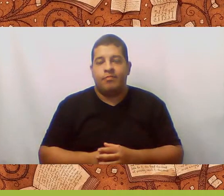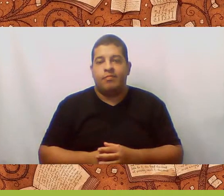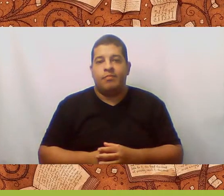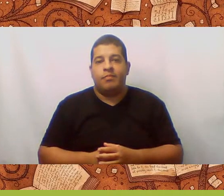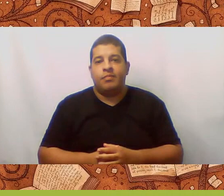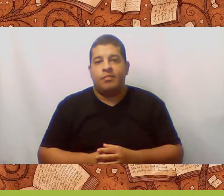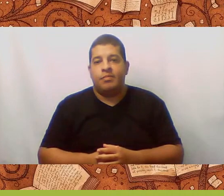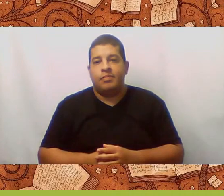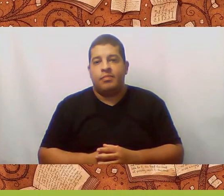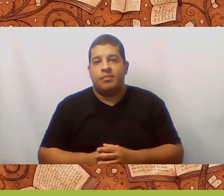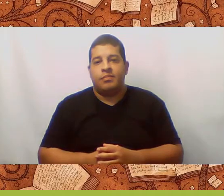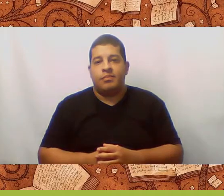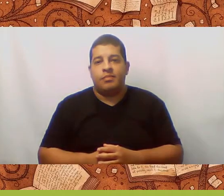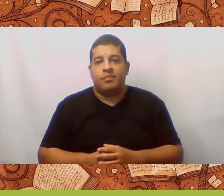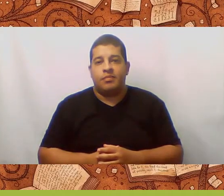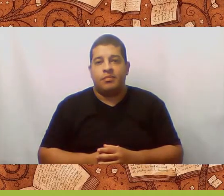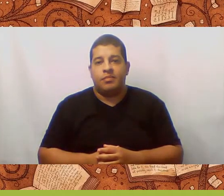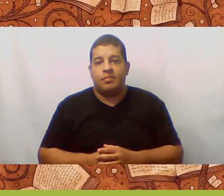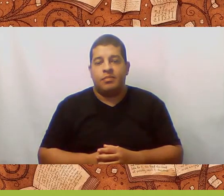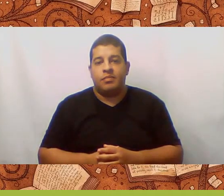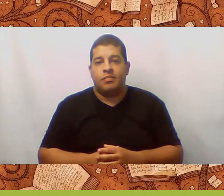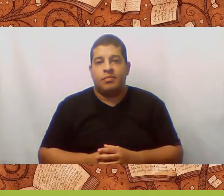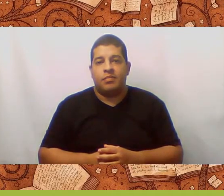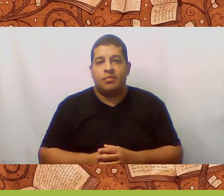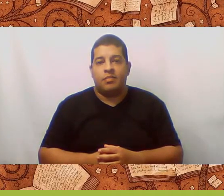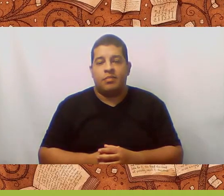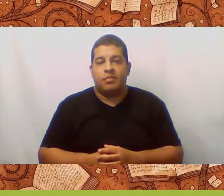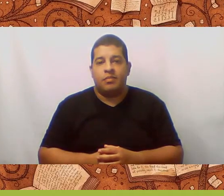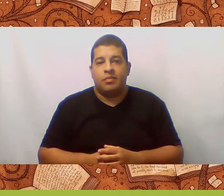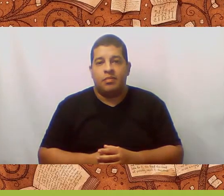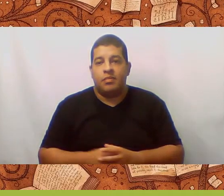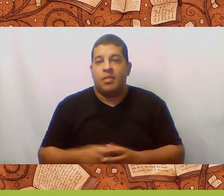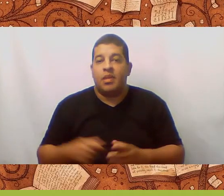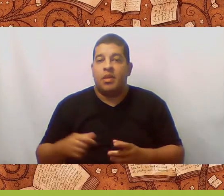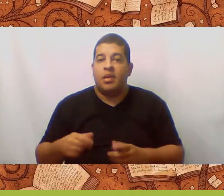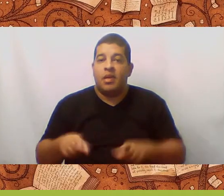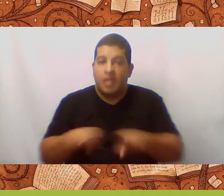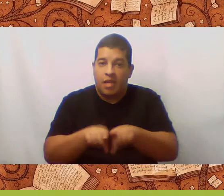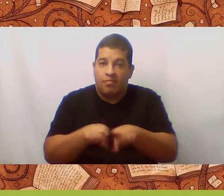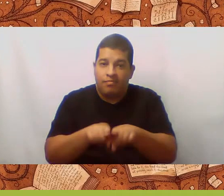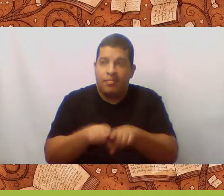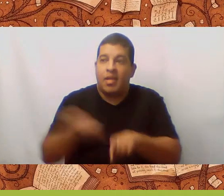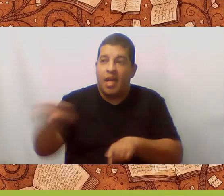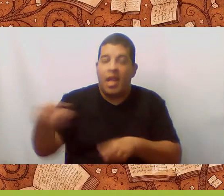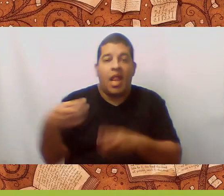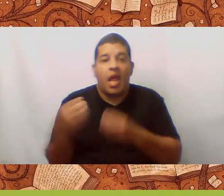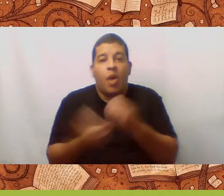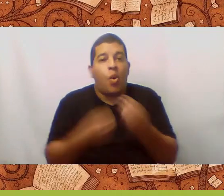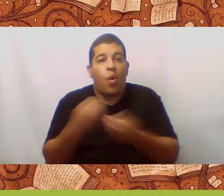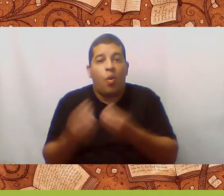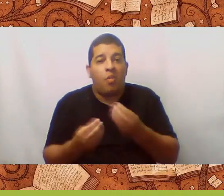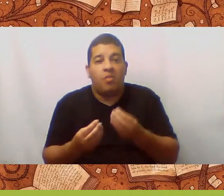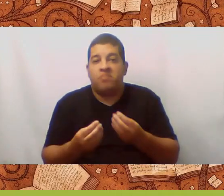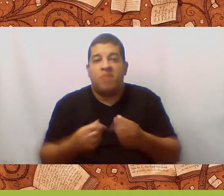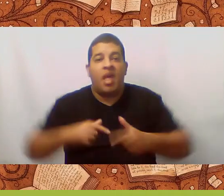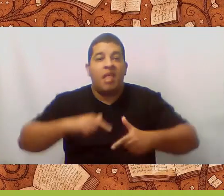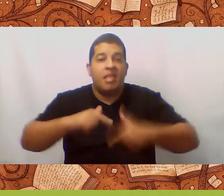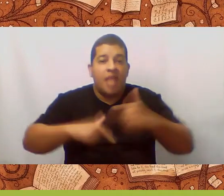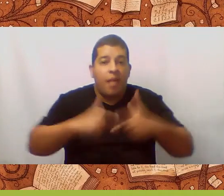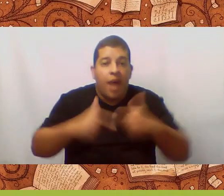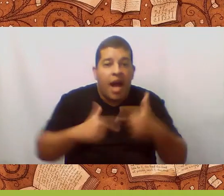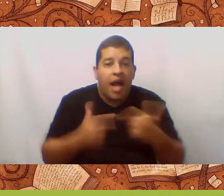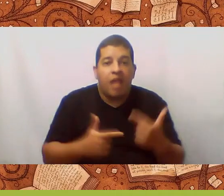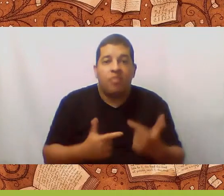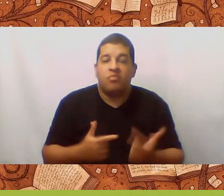não possam adquirir uma possibilidade de trabalhar e ter melhores salários